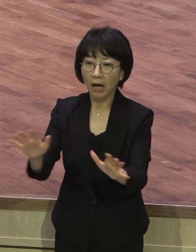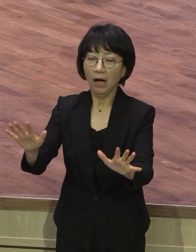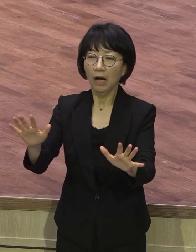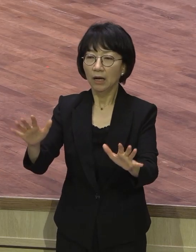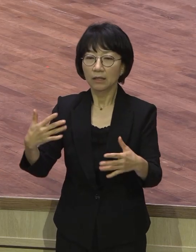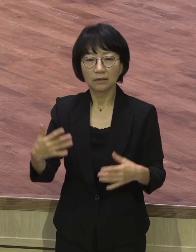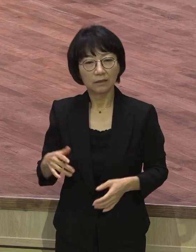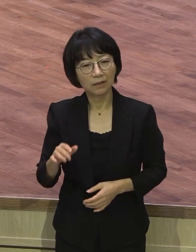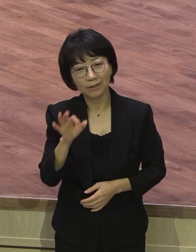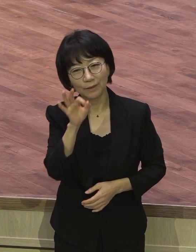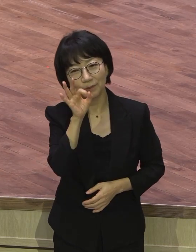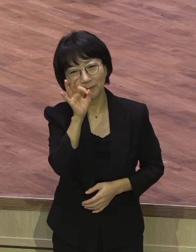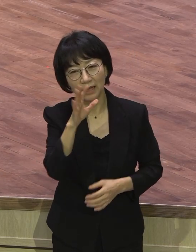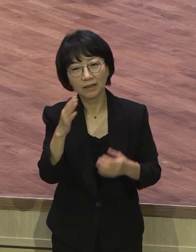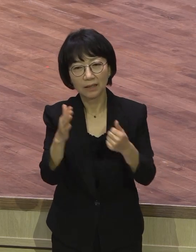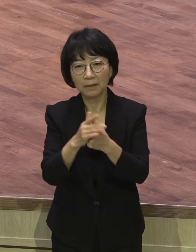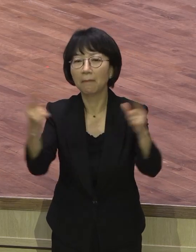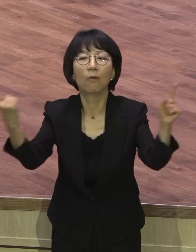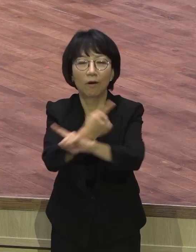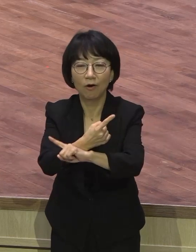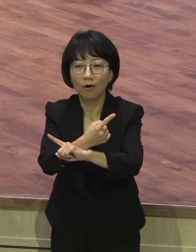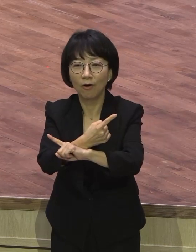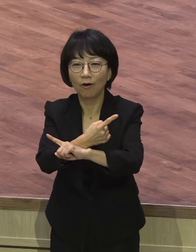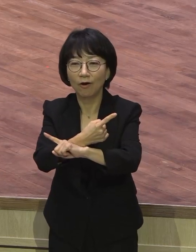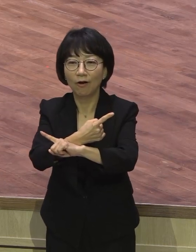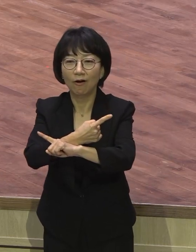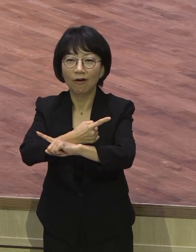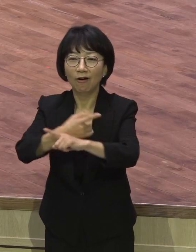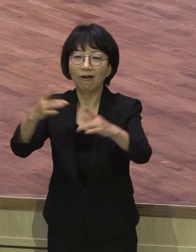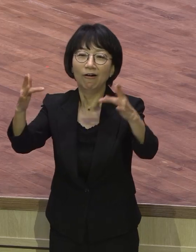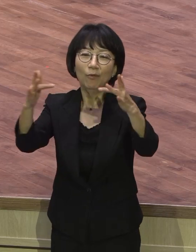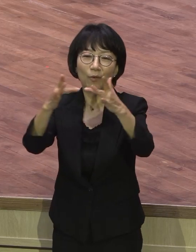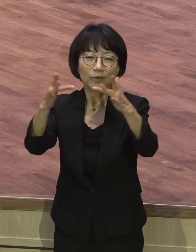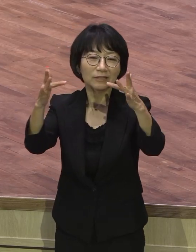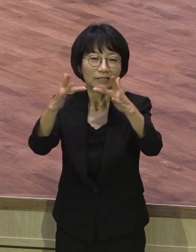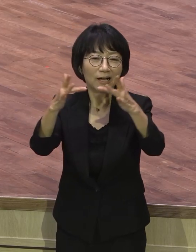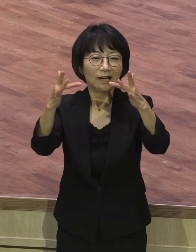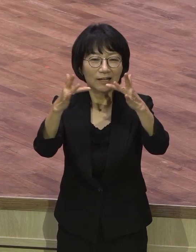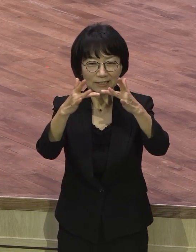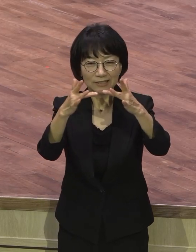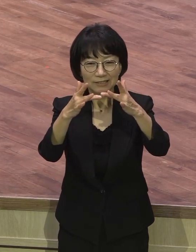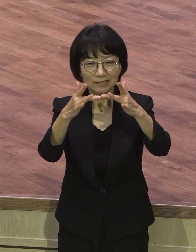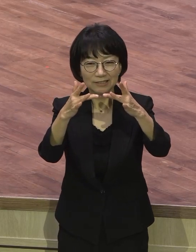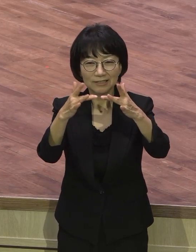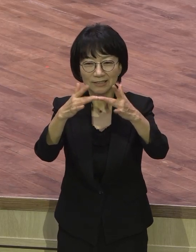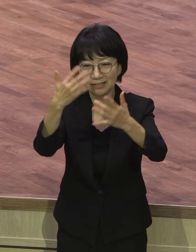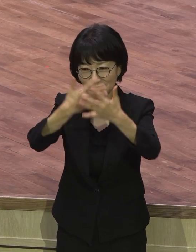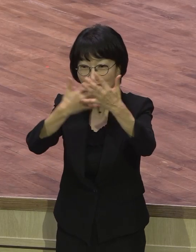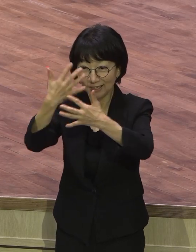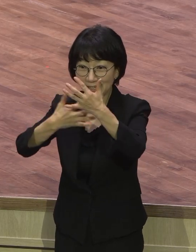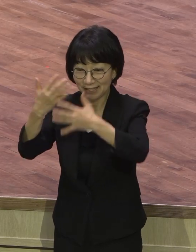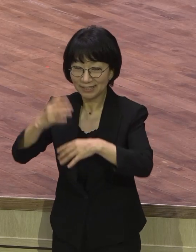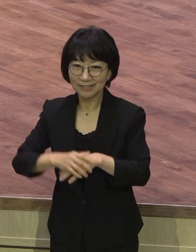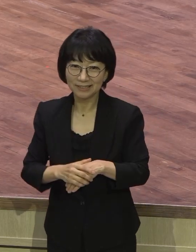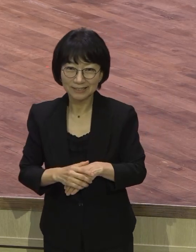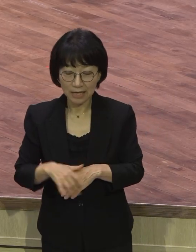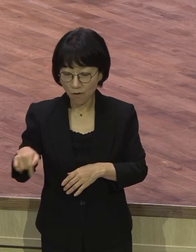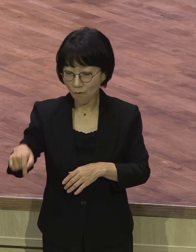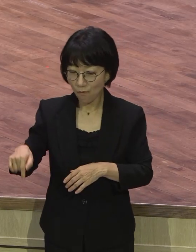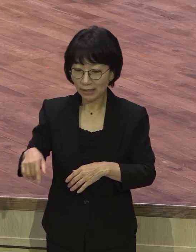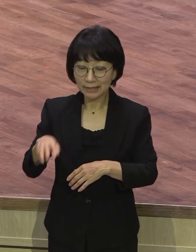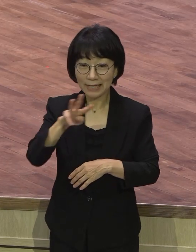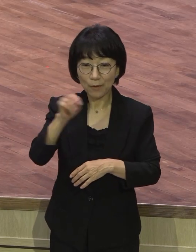그래서 온라인으로 다 대처를 합니다 cvdip 응답이라는 주제로 하는데 이게 지금 우리 교회가 메인으로 해서 전시